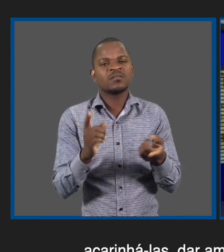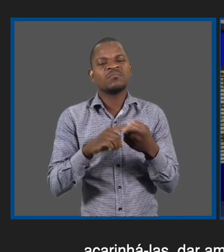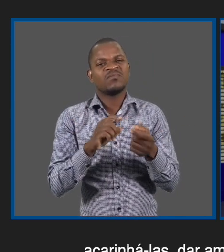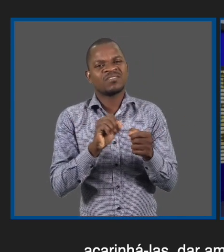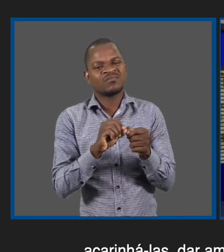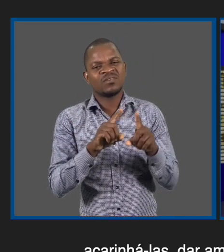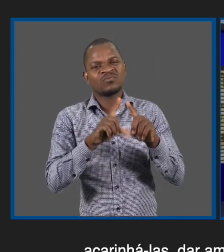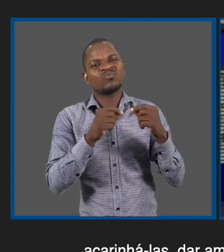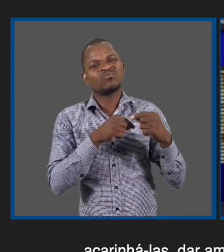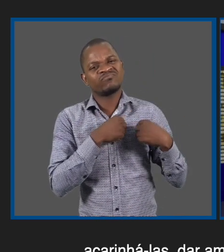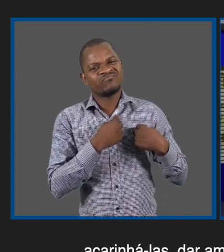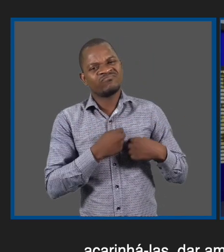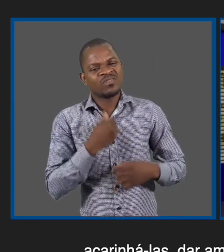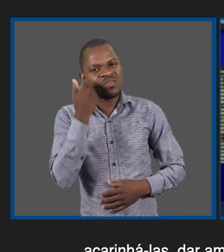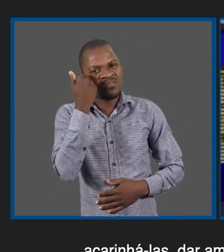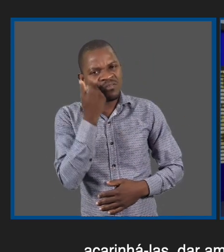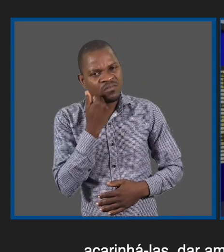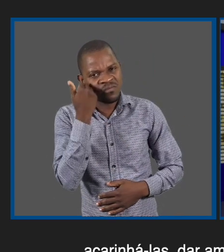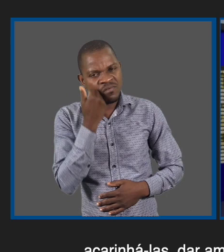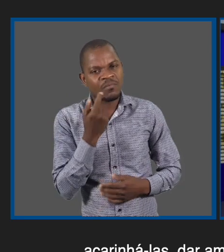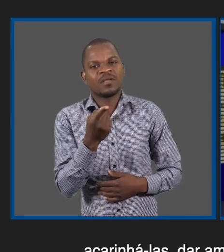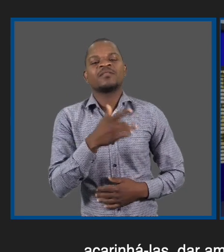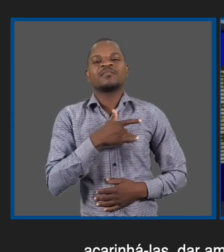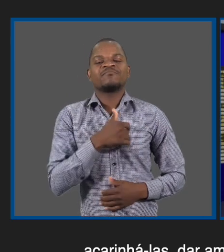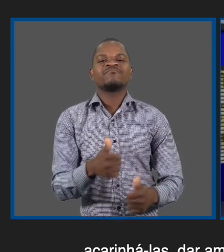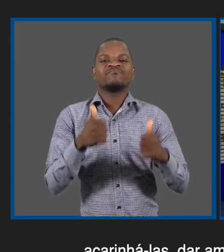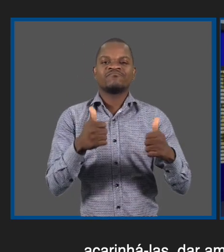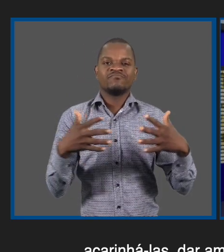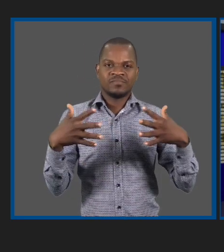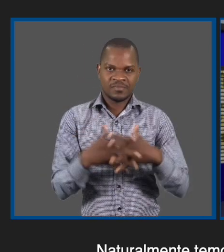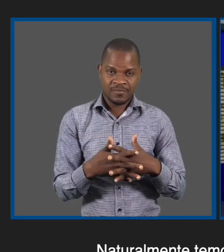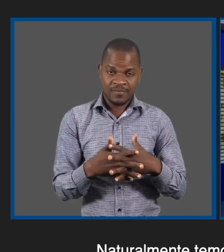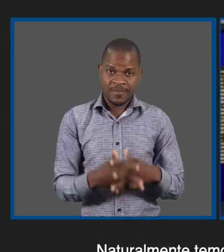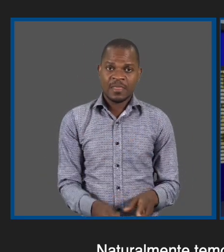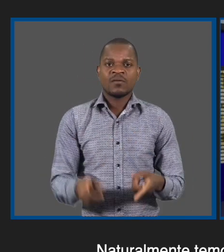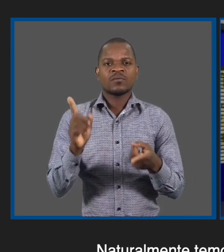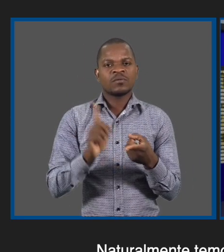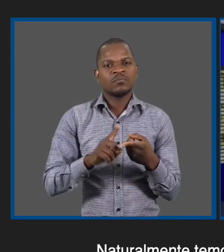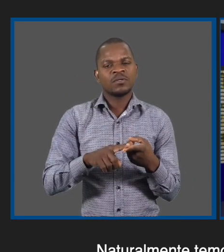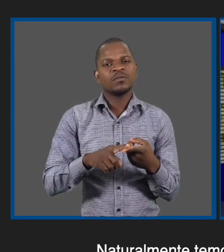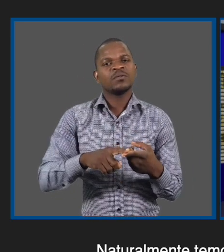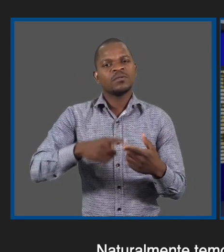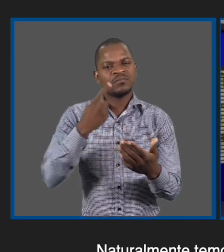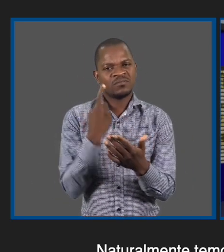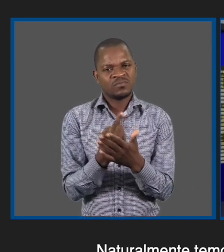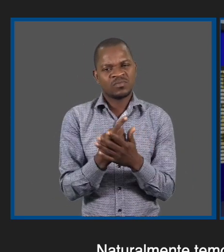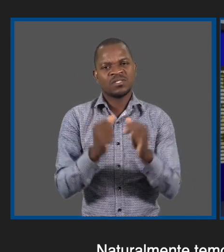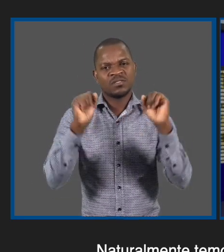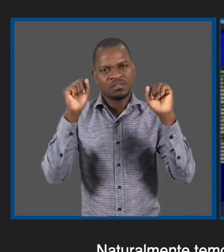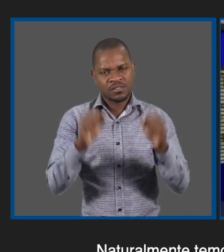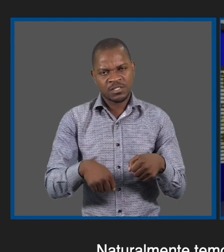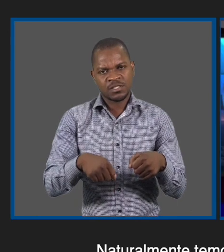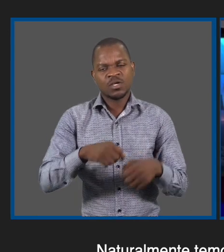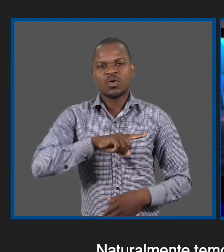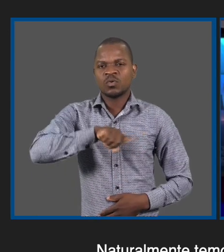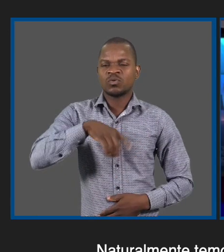carinhar, dar o amor para que elas sentem-se confortáveis. E, naturalmente, temos